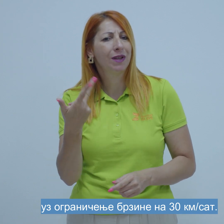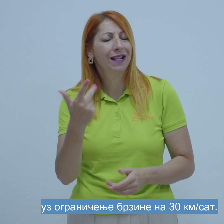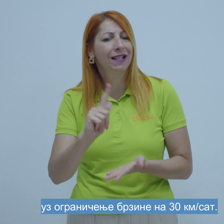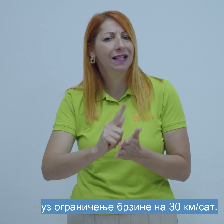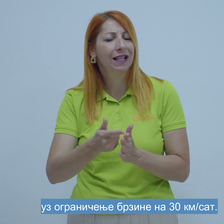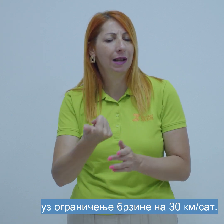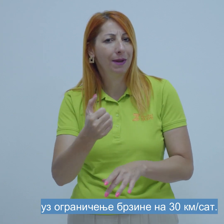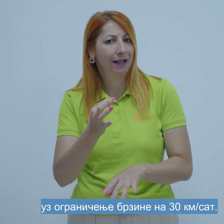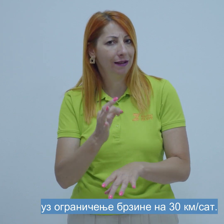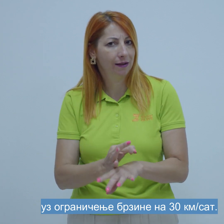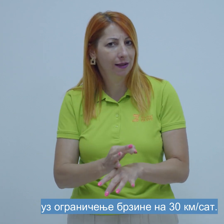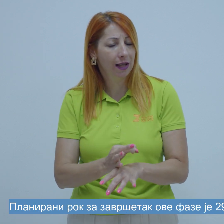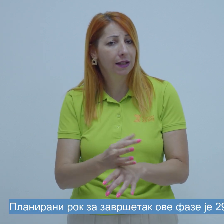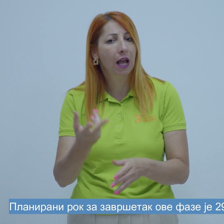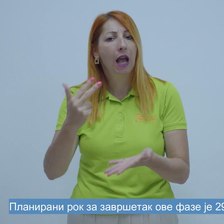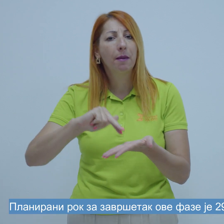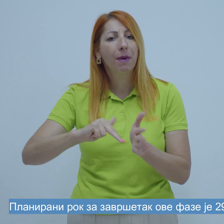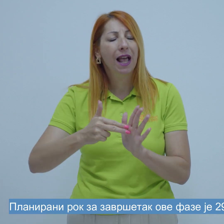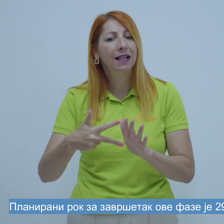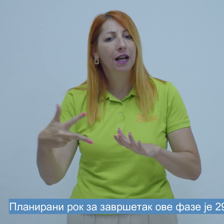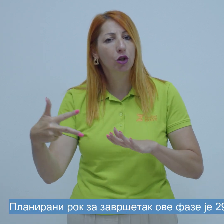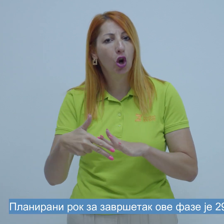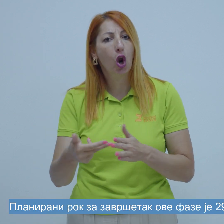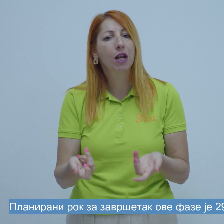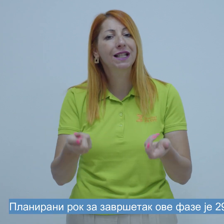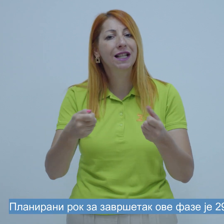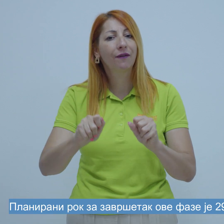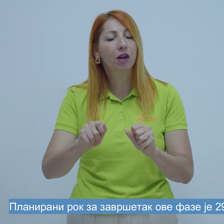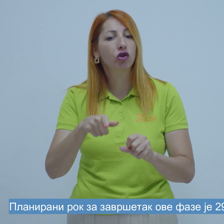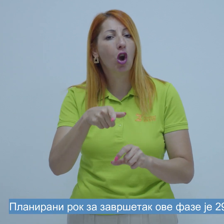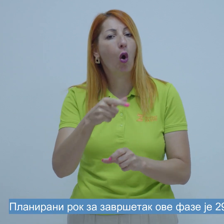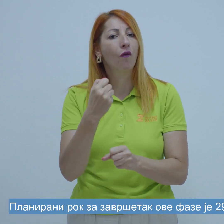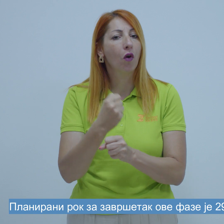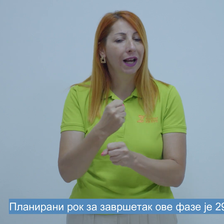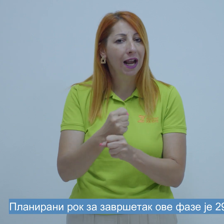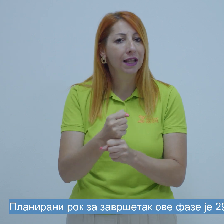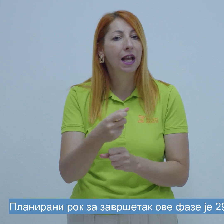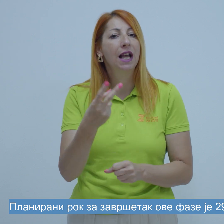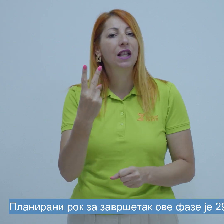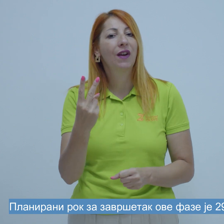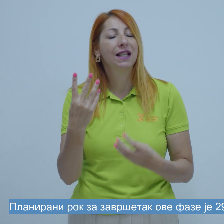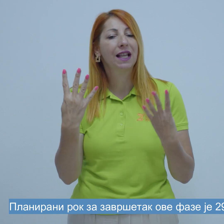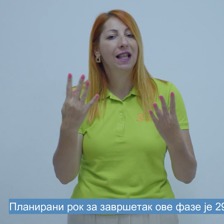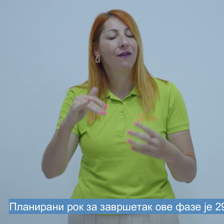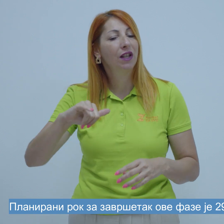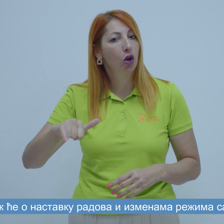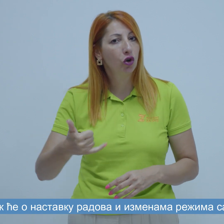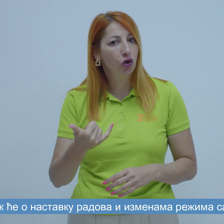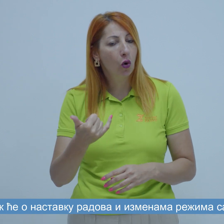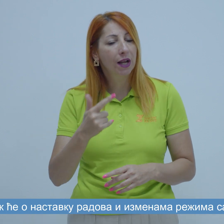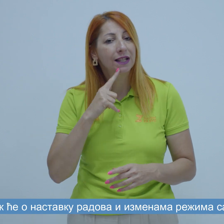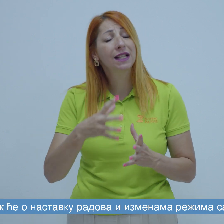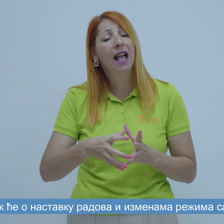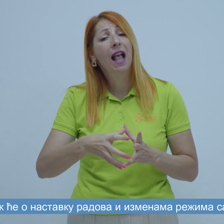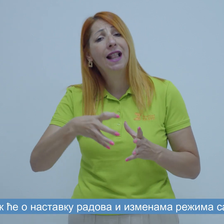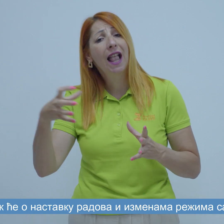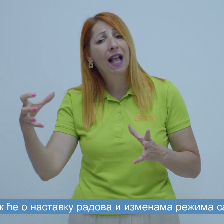km na sat. Planirani rok za završetak ove faze radova je 29. jul, dok će o nastavku radova